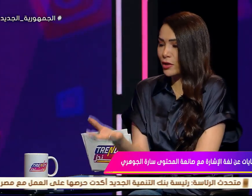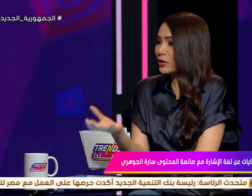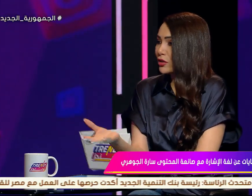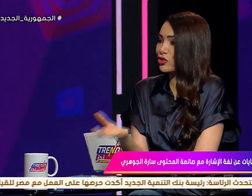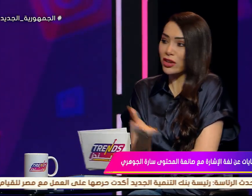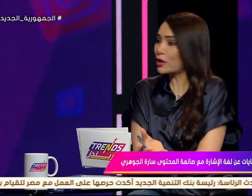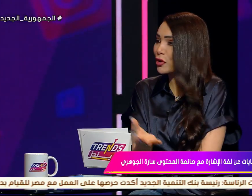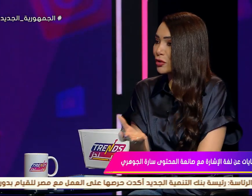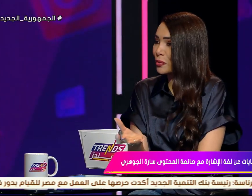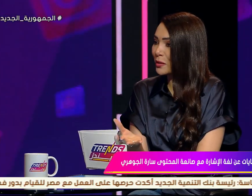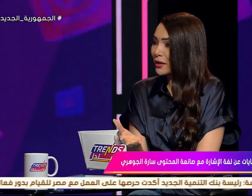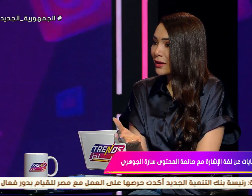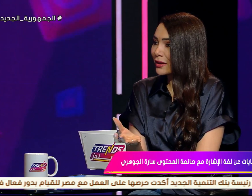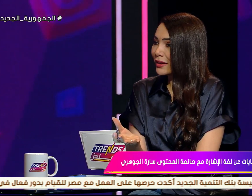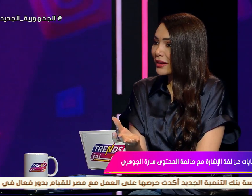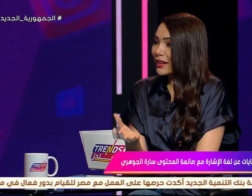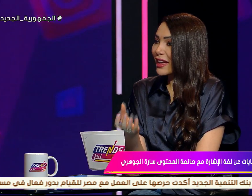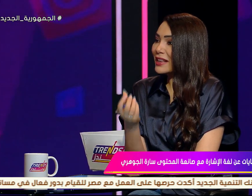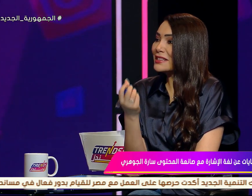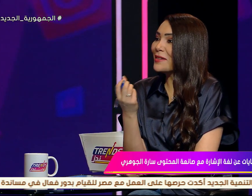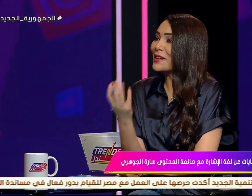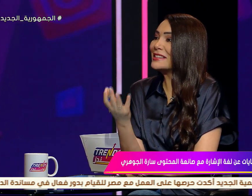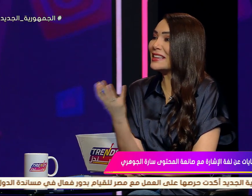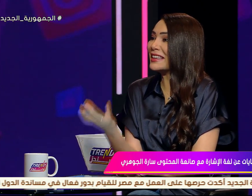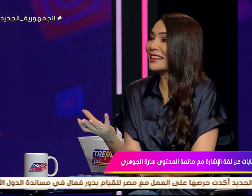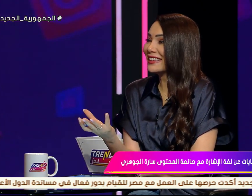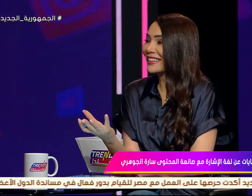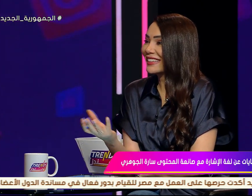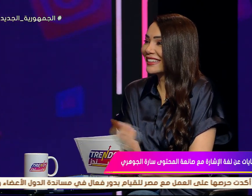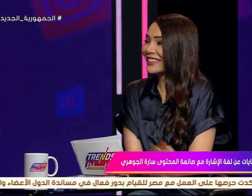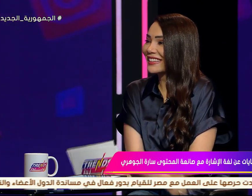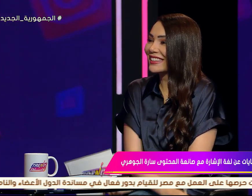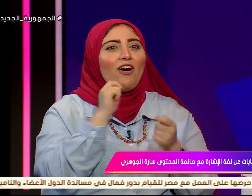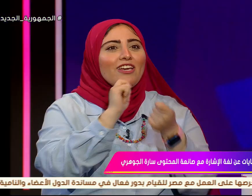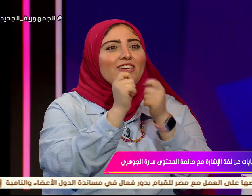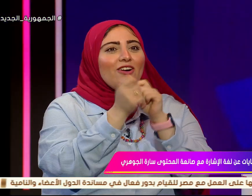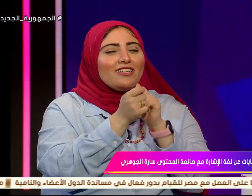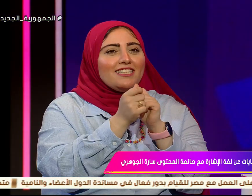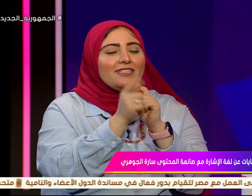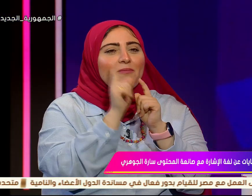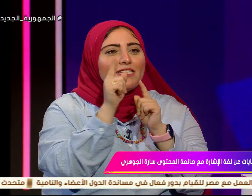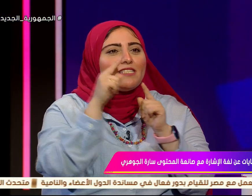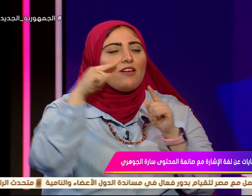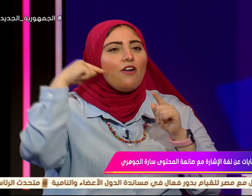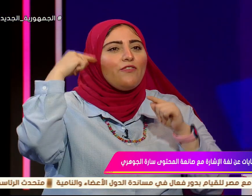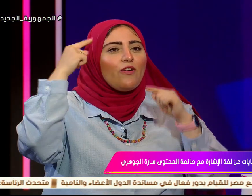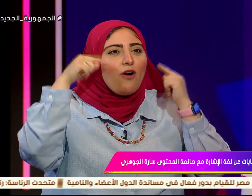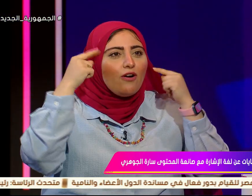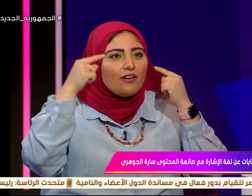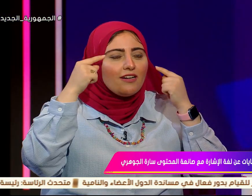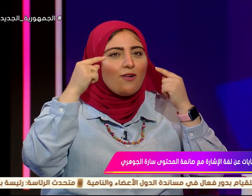لغه الاشاره هي لغتهم هي لغه انت عملتي ايه انا انا غيرت بس افكار